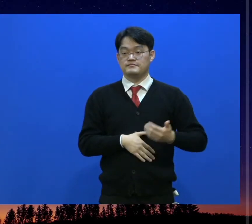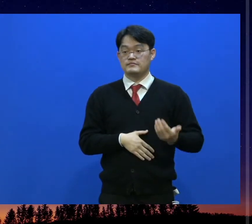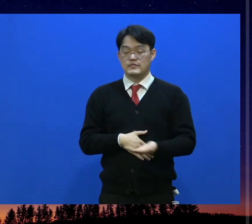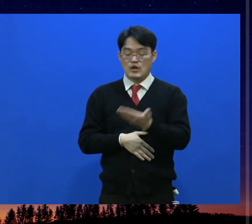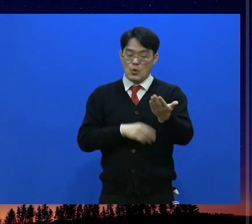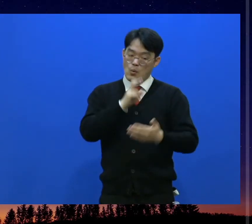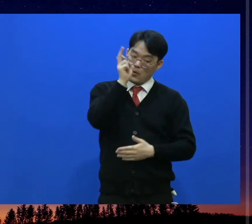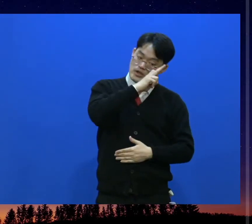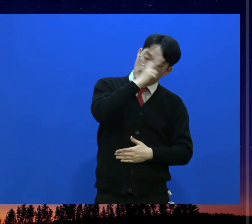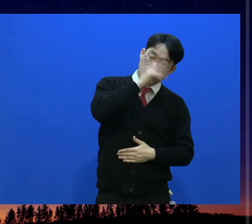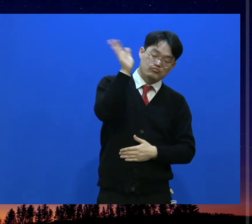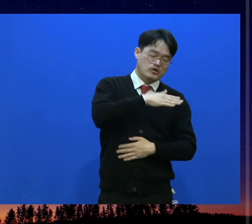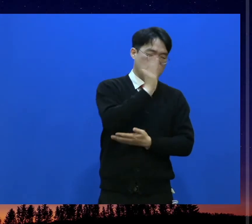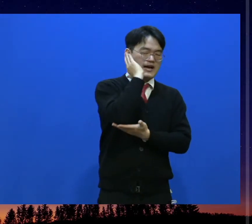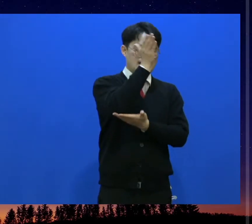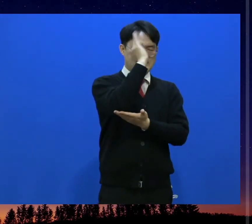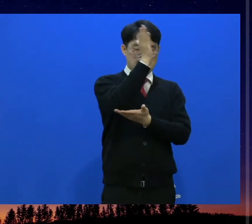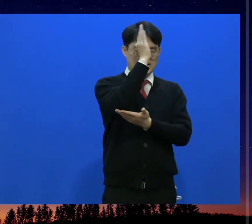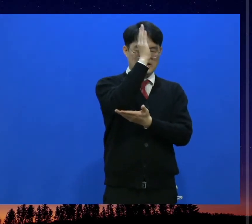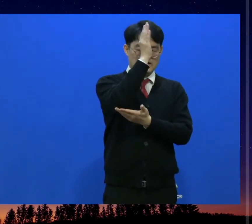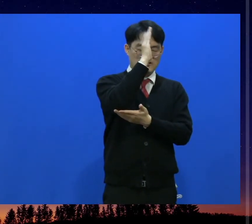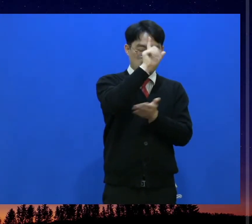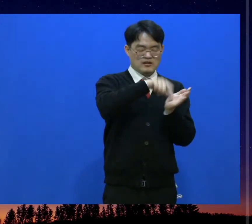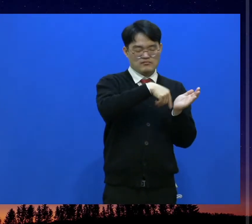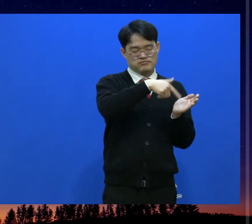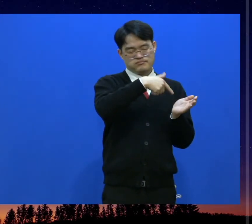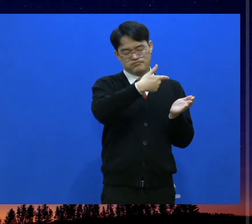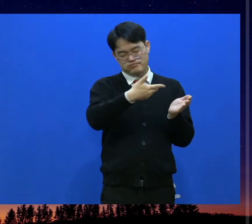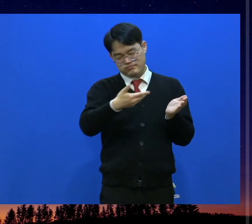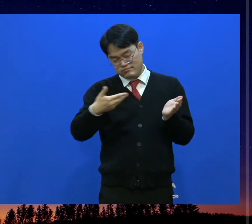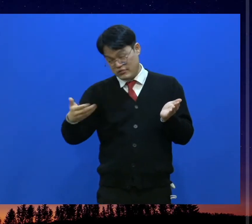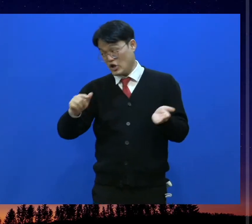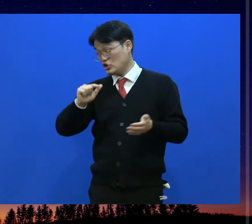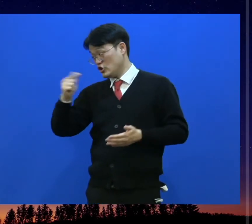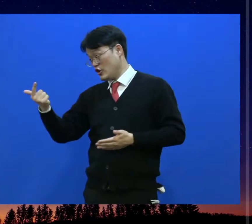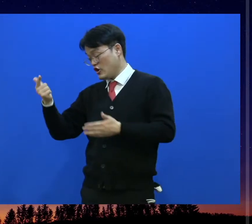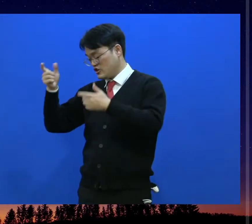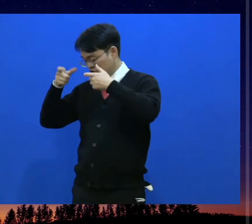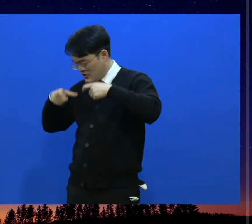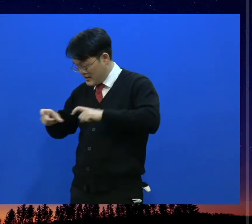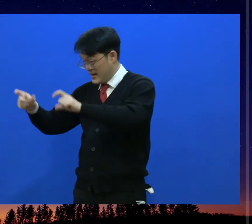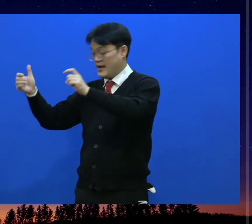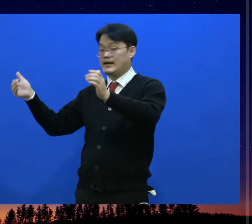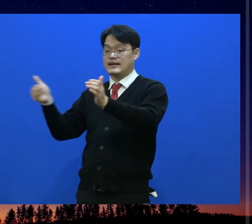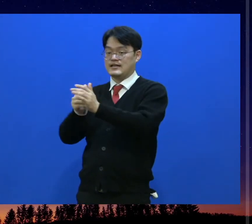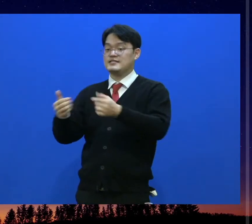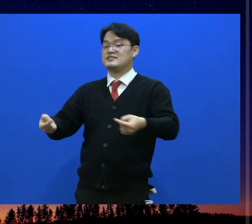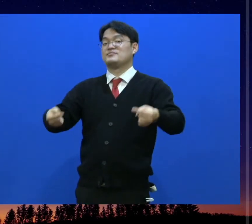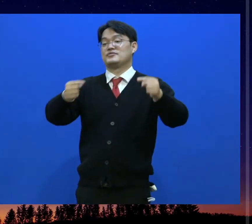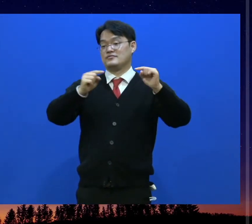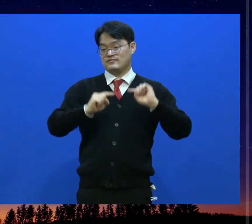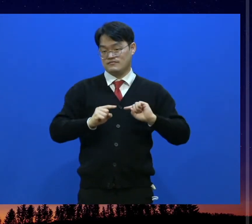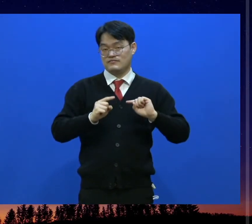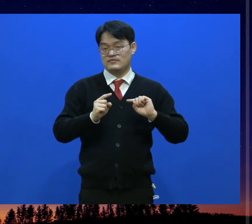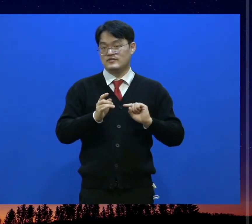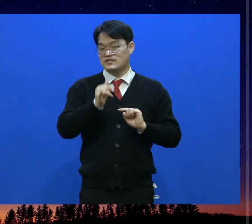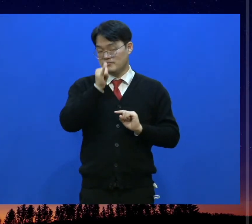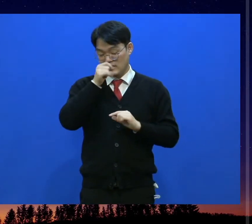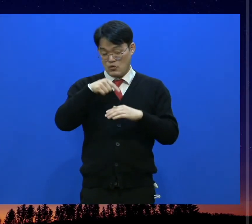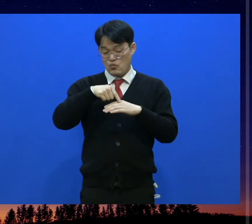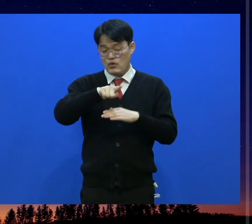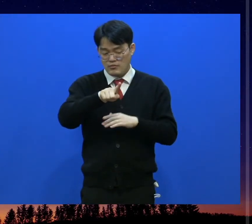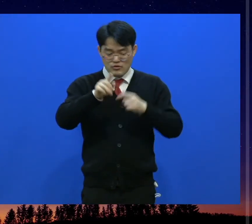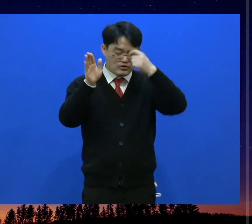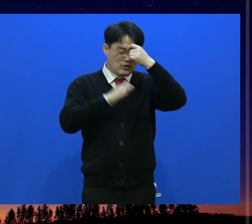오전에부터 강의를 쭉 해서 저녁에 철야까지 참여하는 걸로, 뭐 다 그렇지 않을 수도 있겠지만 외부 교인들이 다음